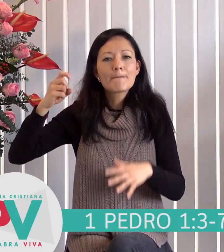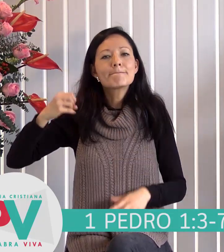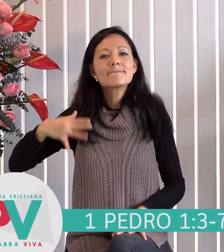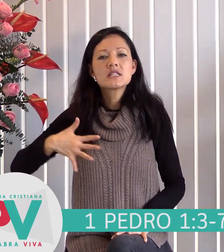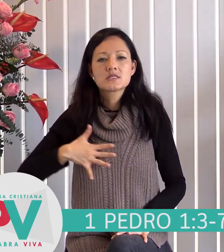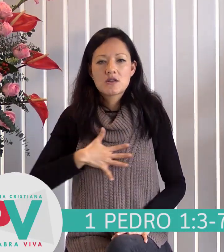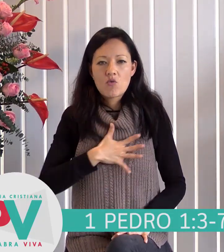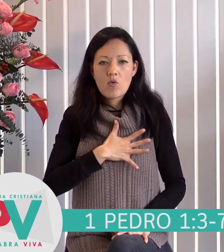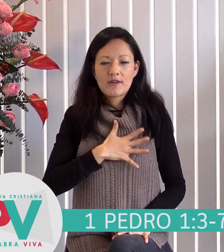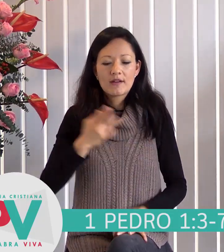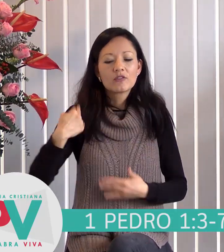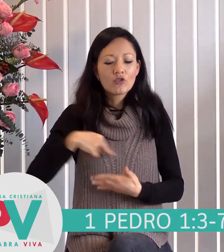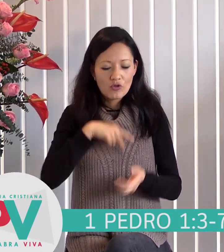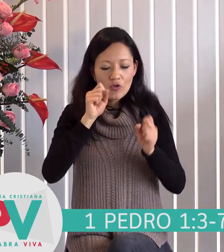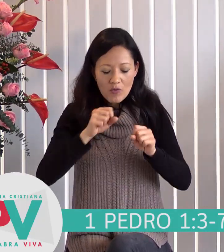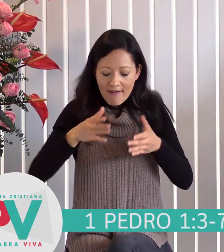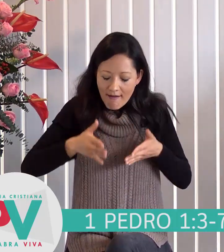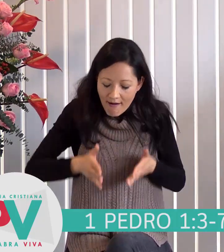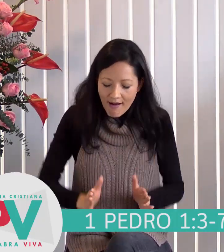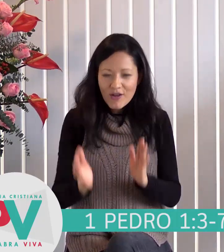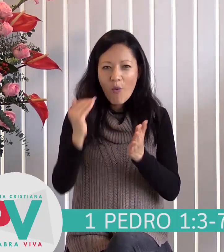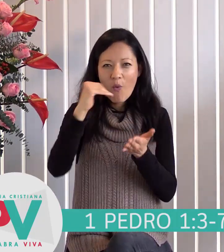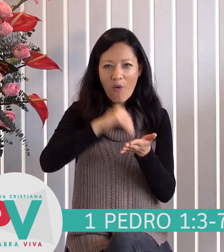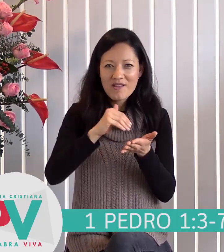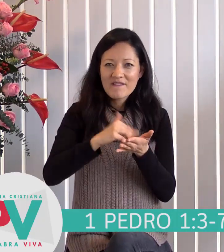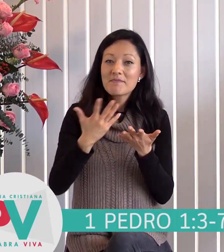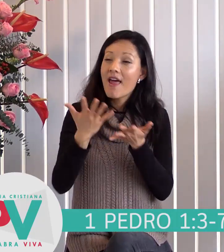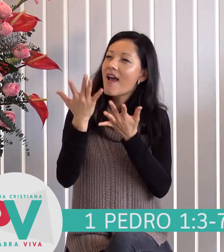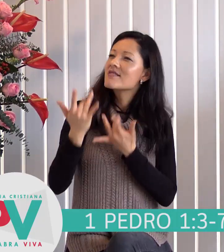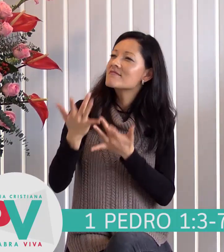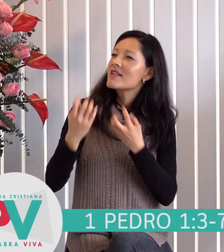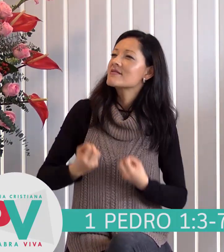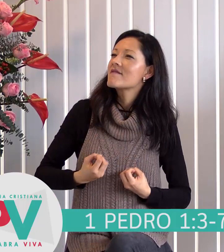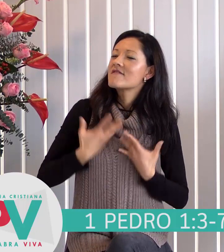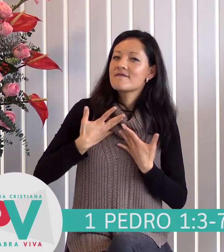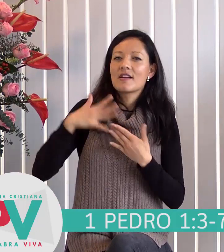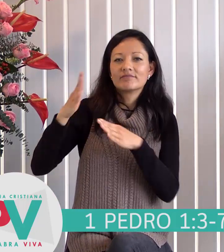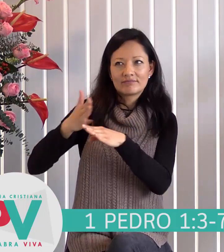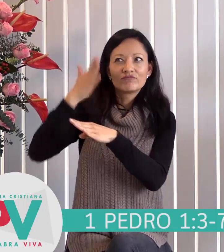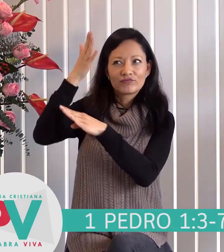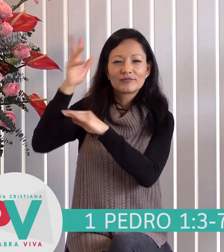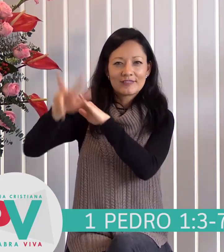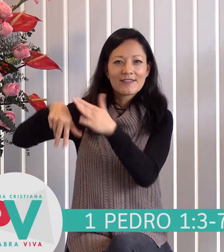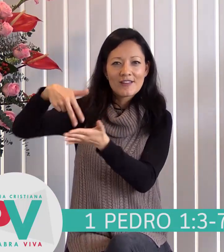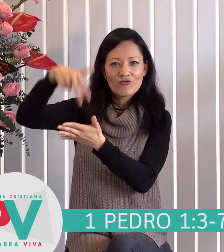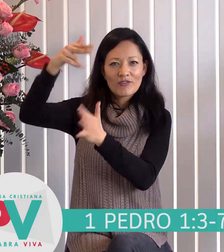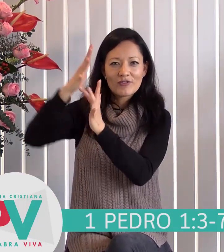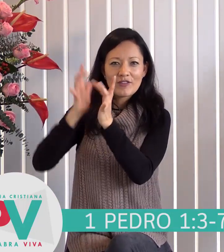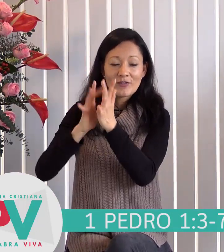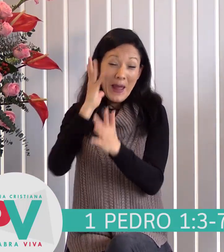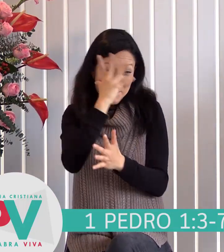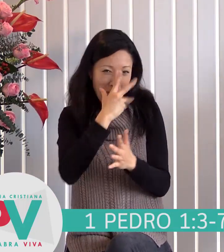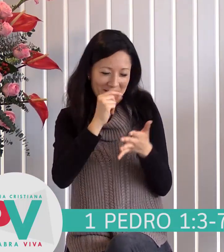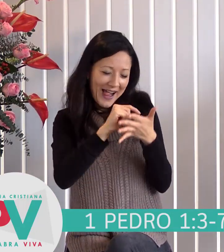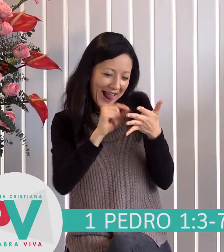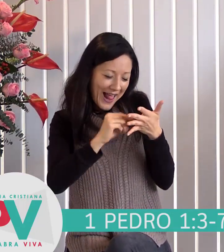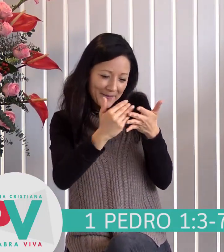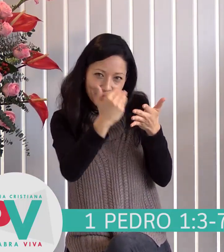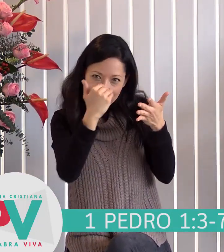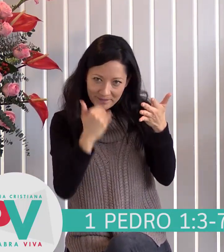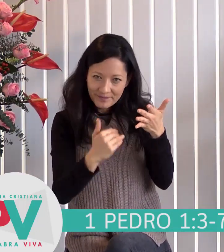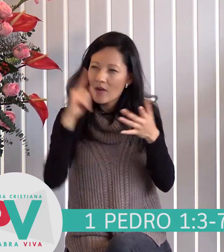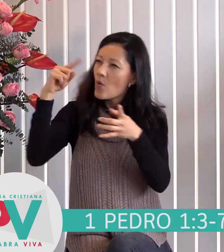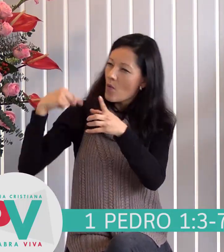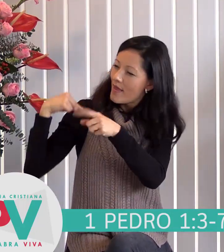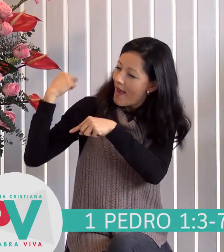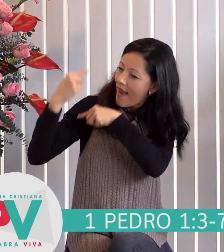hizo renacer para una esperanza viva por la resurrección de Jesucristo de los muertos. Lindo, lindo, lindo. Para una